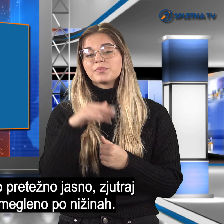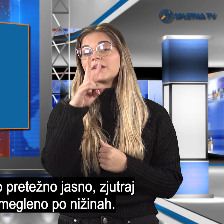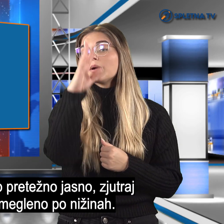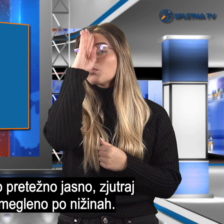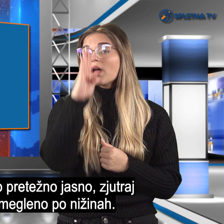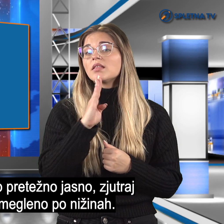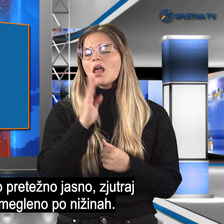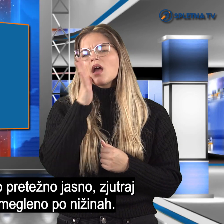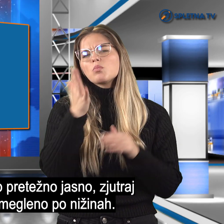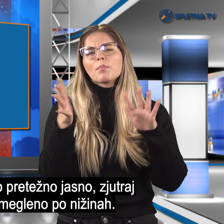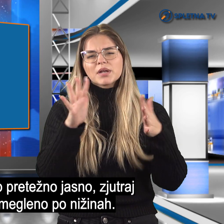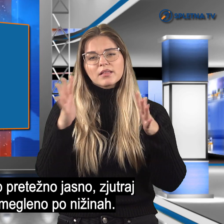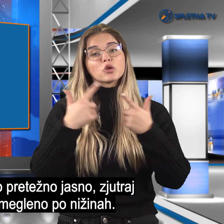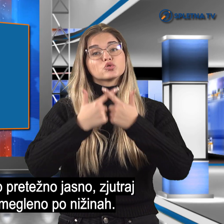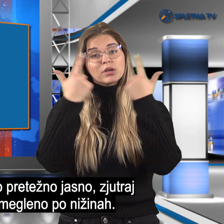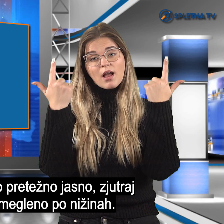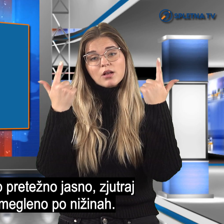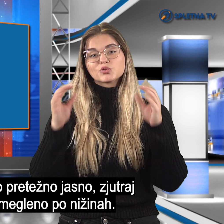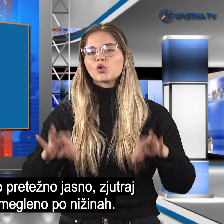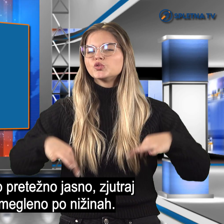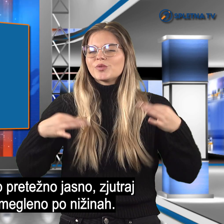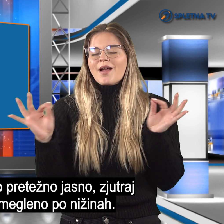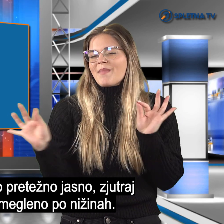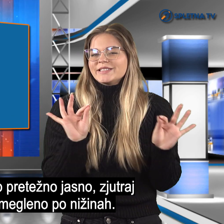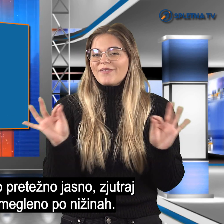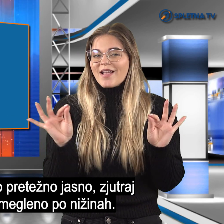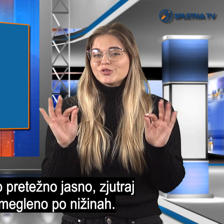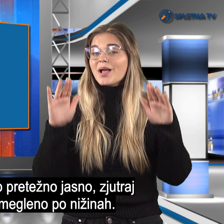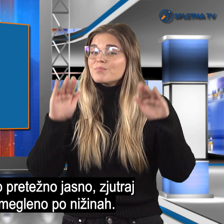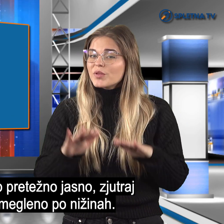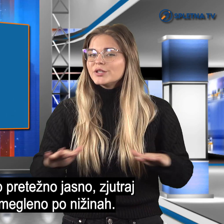V ponedeljek bo pretežno jasno, zjutraj pa sveže in po nižinah megleno.